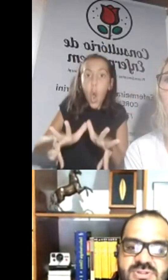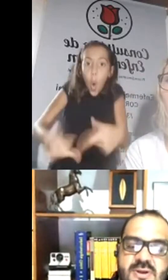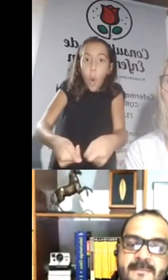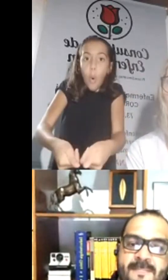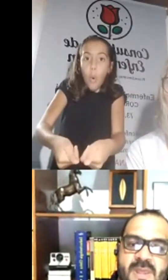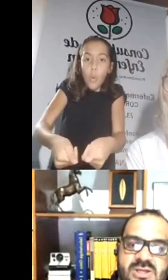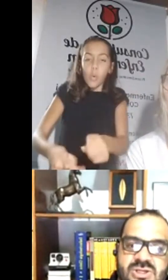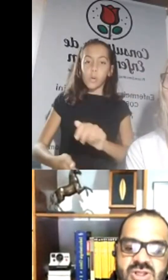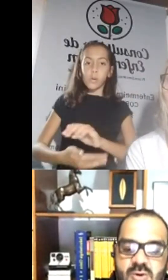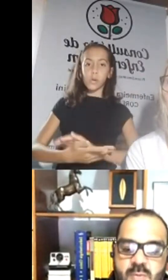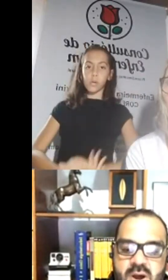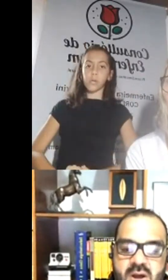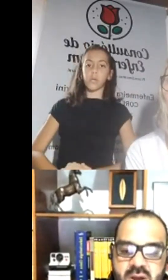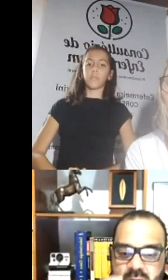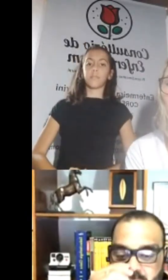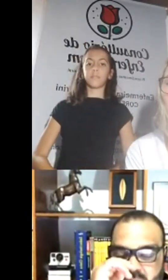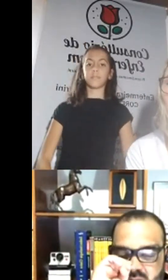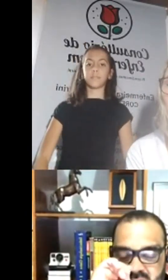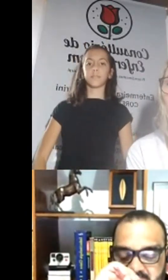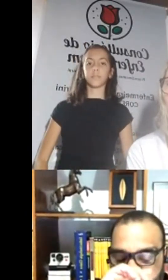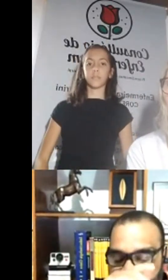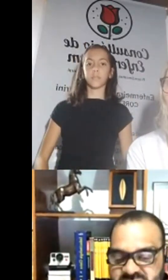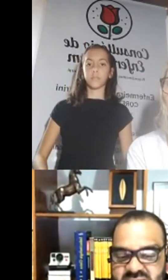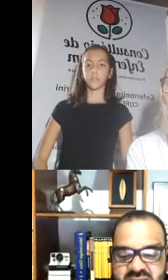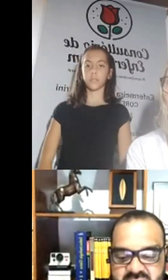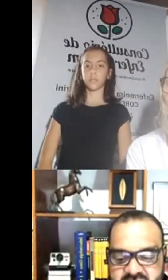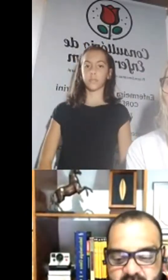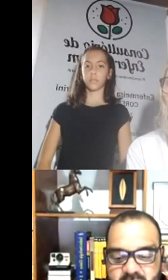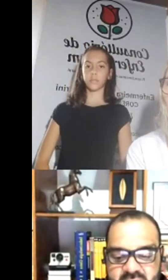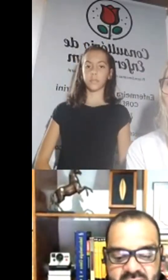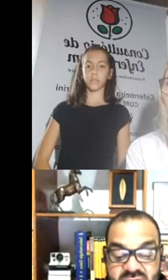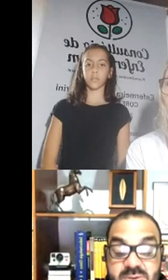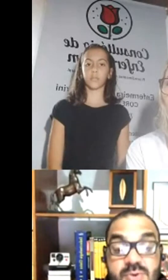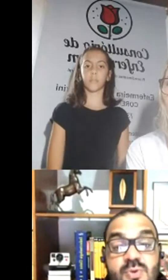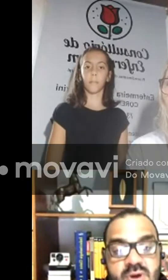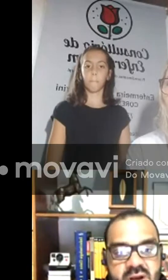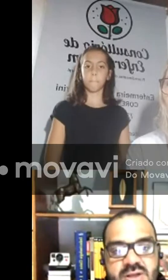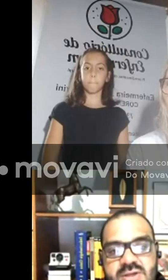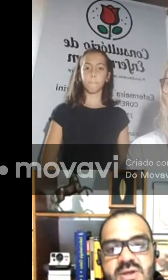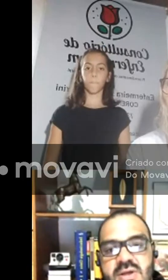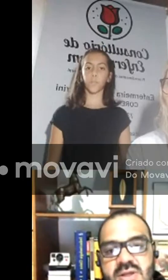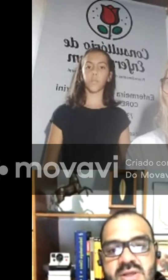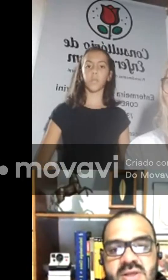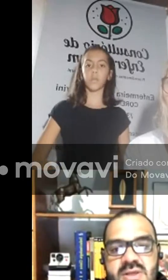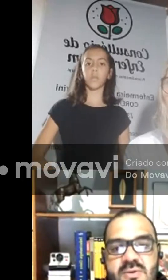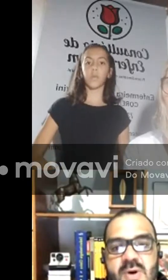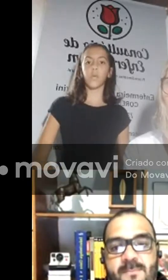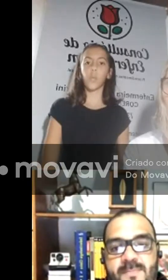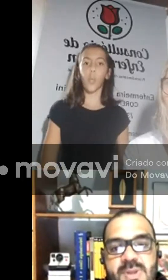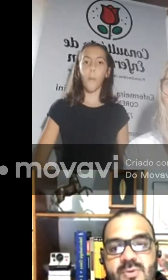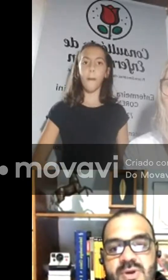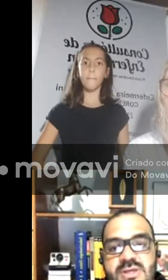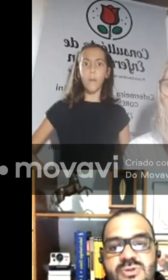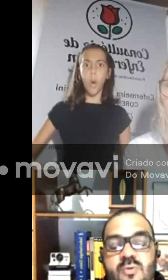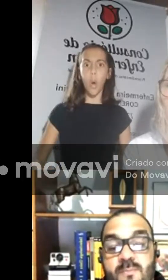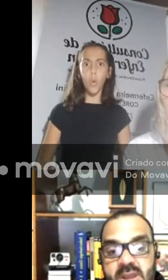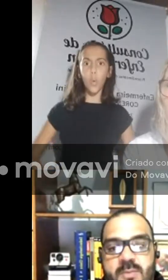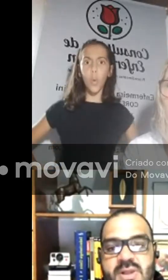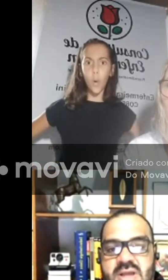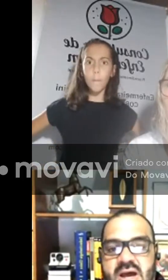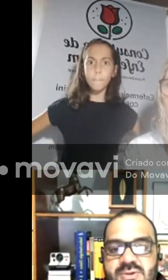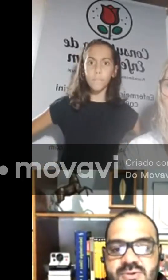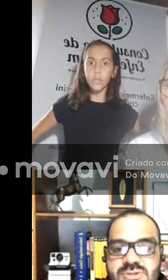pessoas. Né, a gente tem uma obesidade que tem uma relevância muito grande e um risco